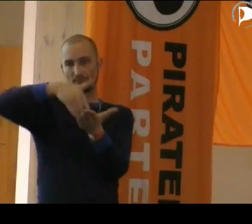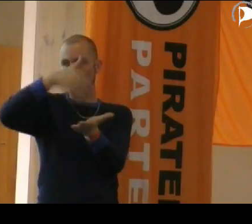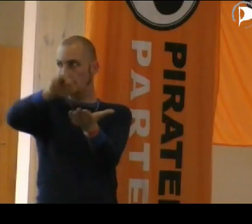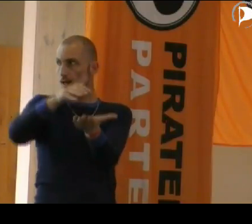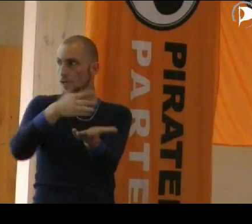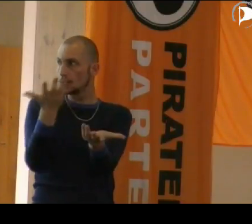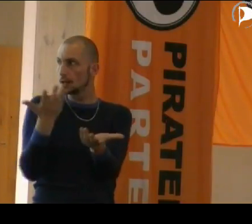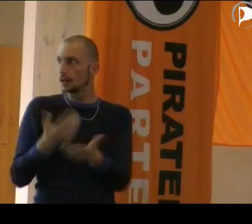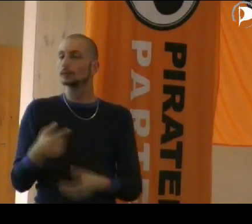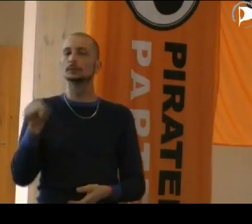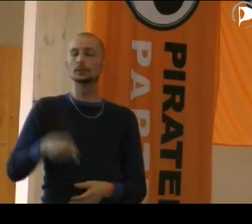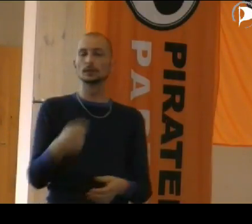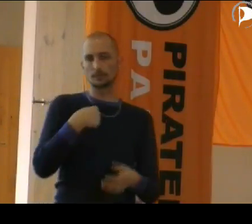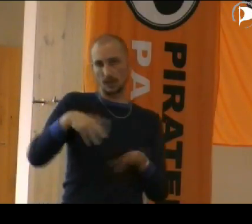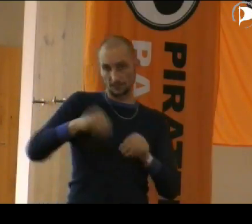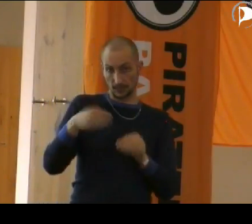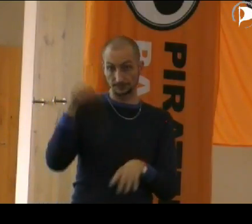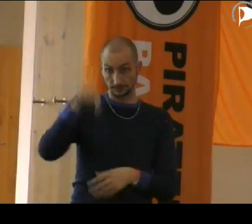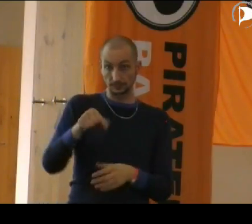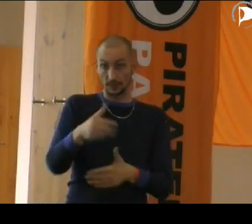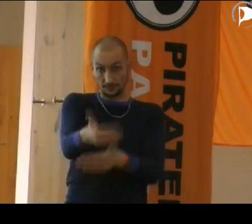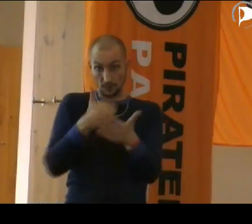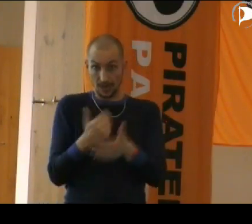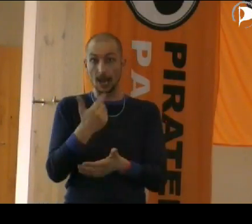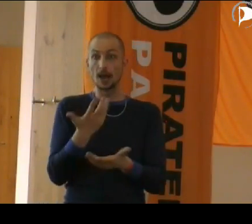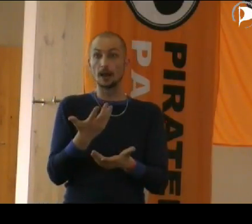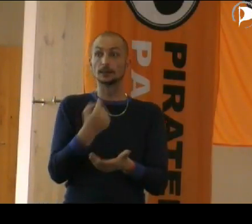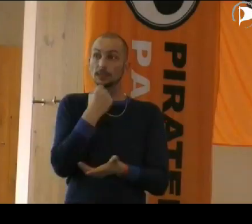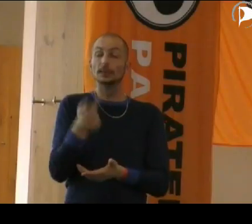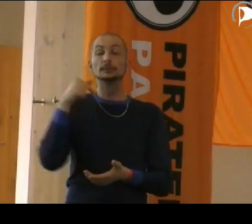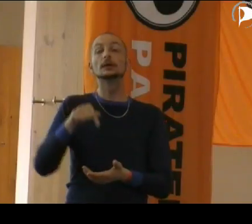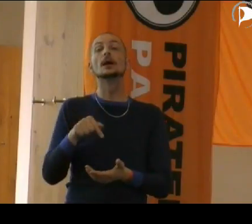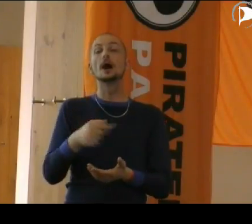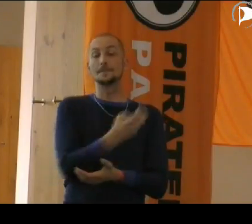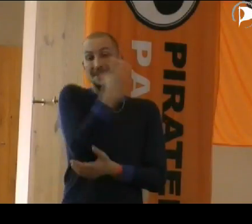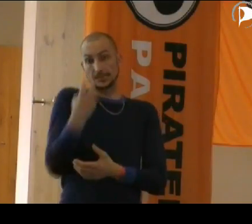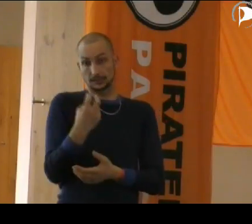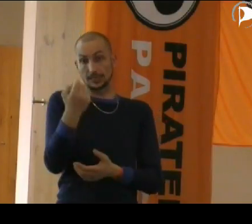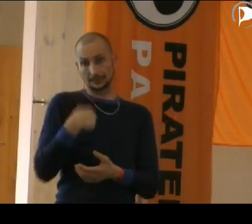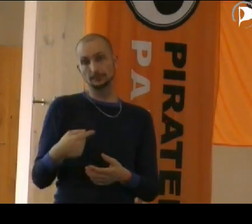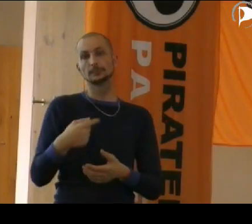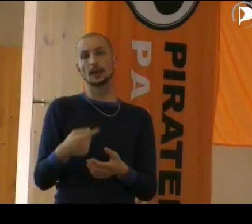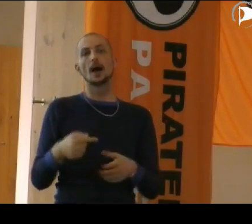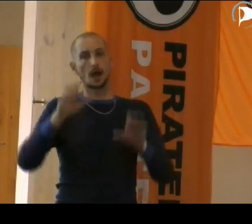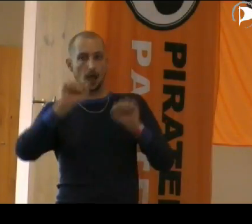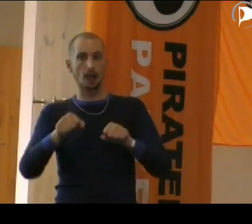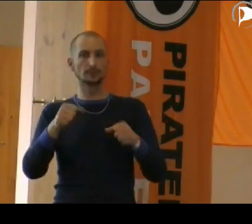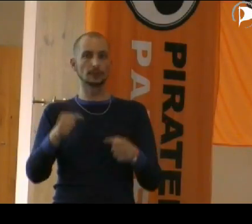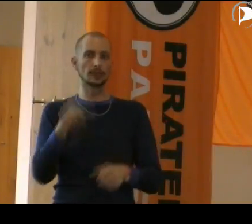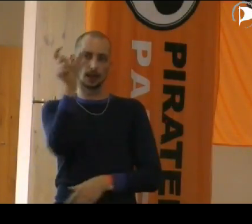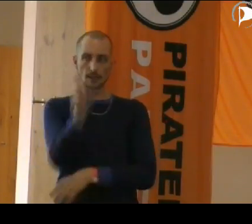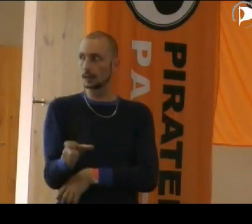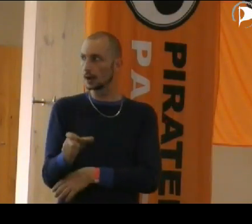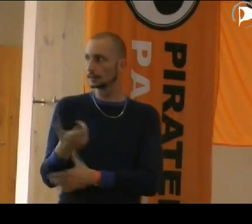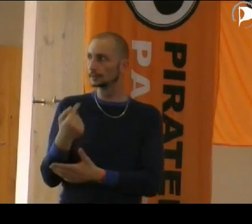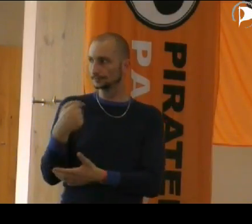sage mal an ich habe vorher gesagt ich würde auch wieder als beisitzerin kandidieren auch ich stehe als klasse